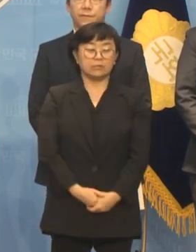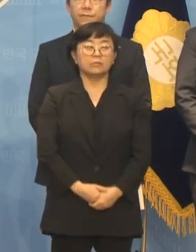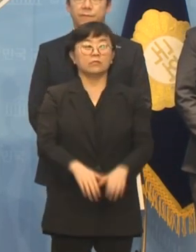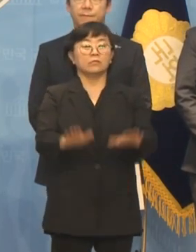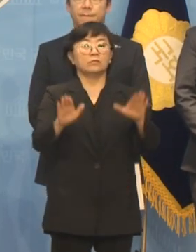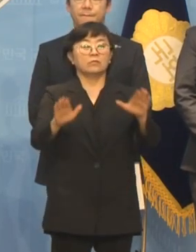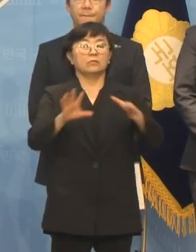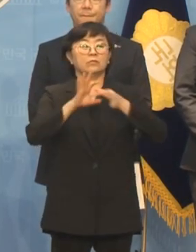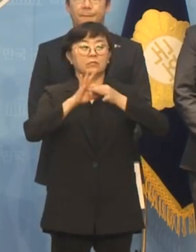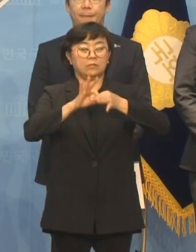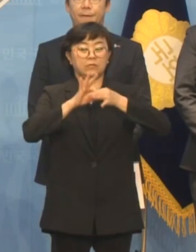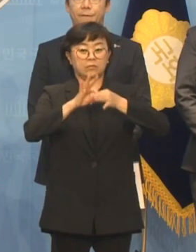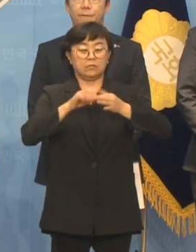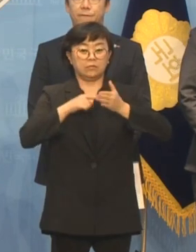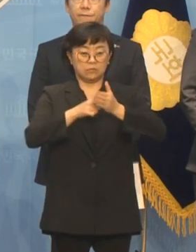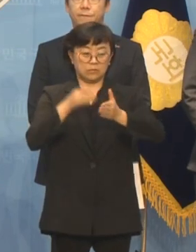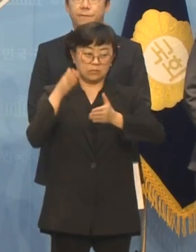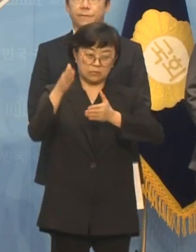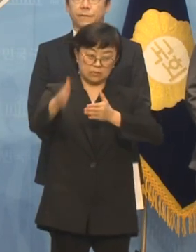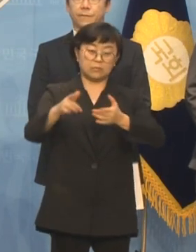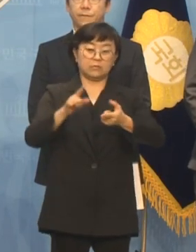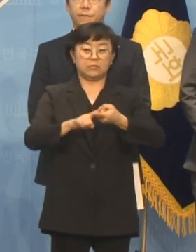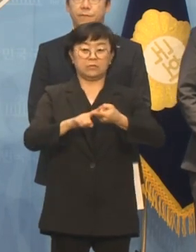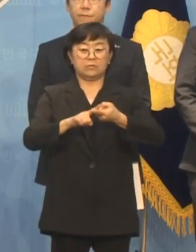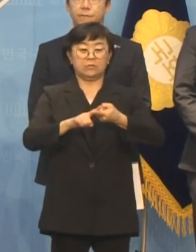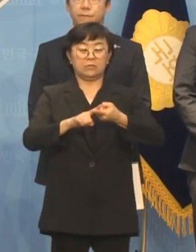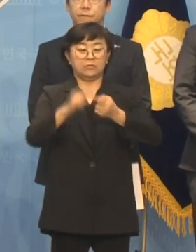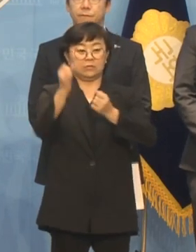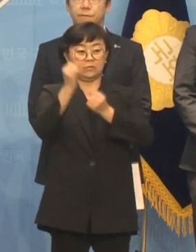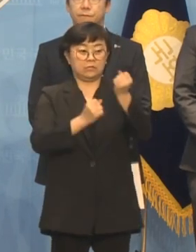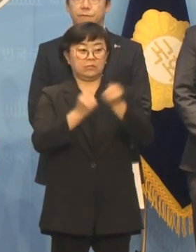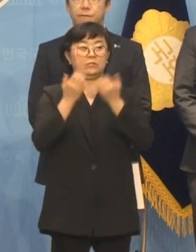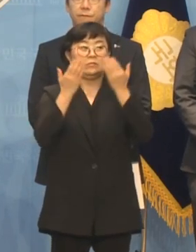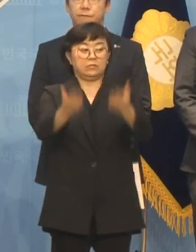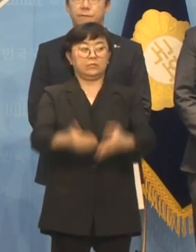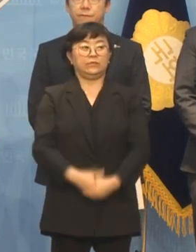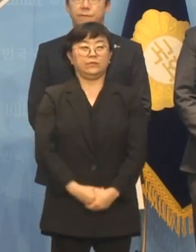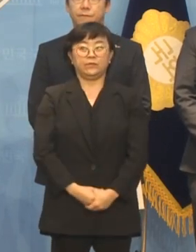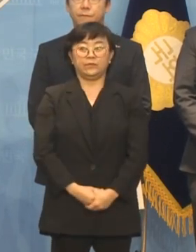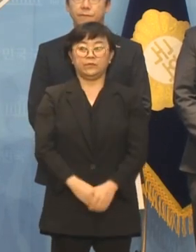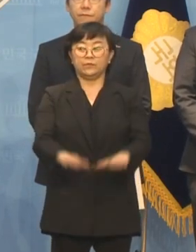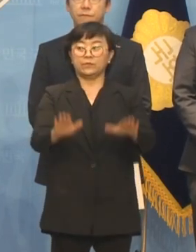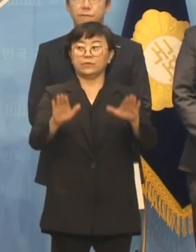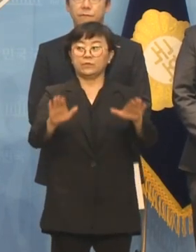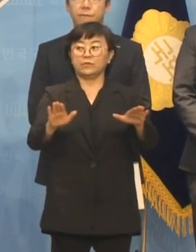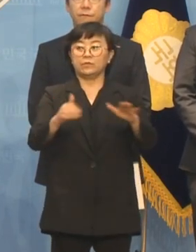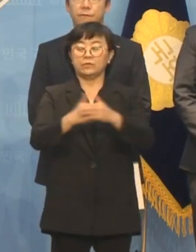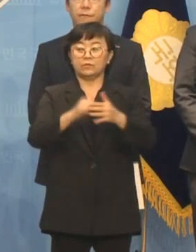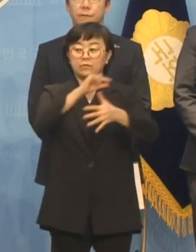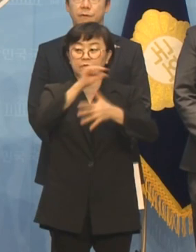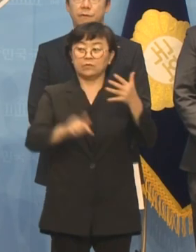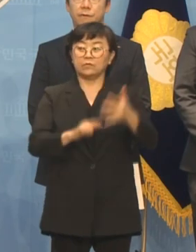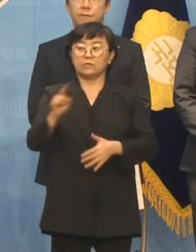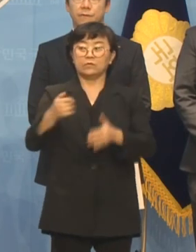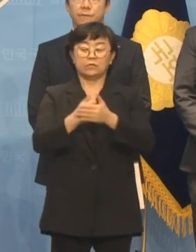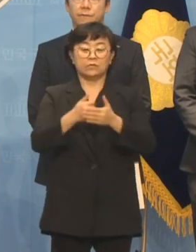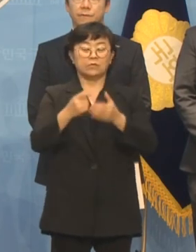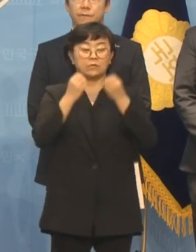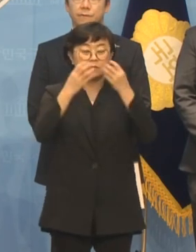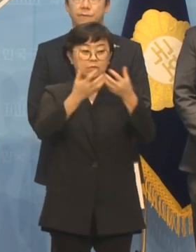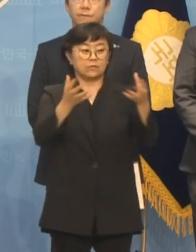오늘 관련해서 추진 방향 등에 대해 기자회견을 진행하겠습니다. 오늘 기자회견 순서는